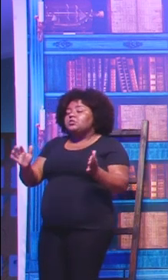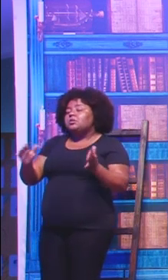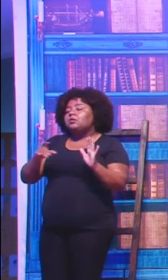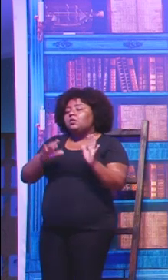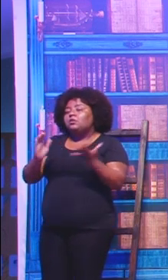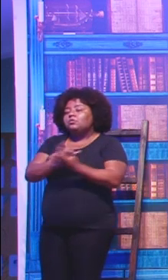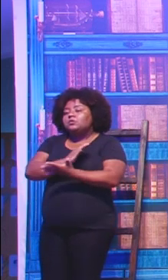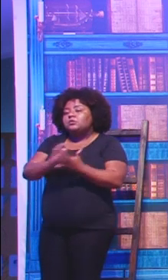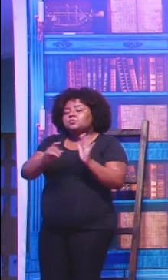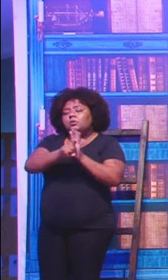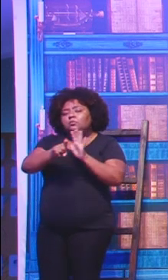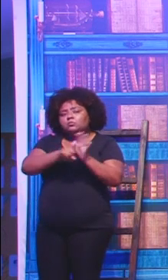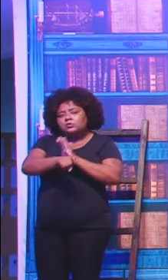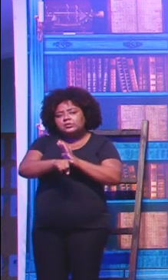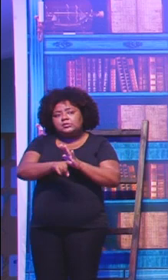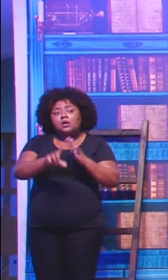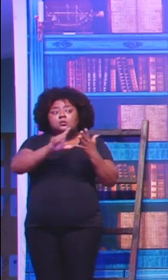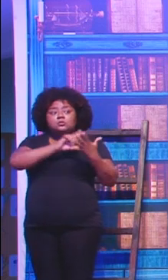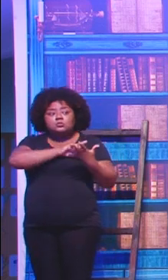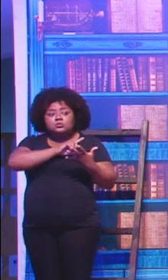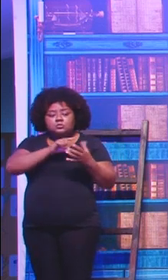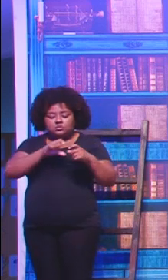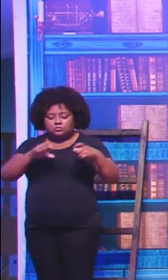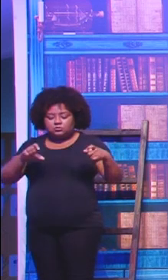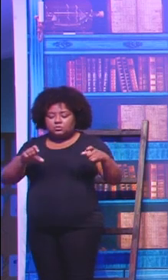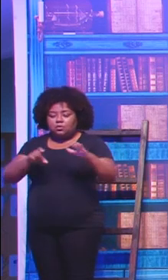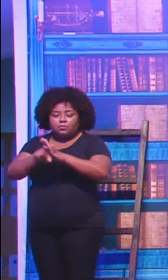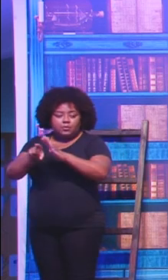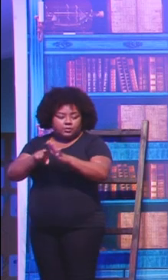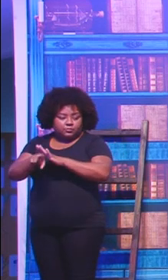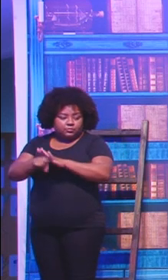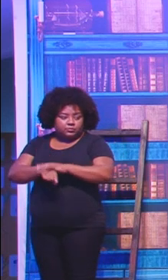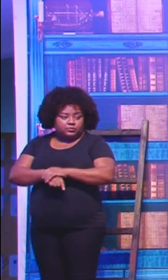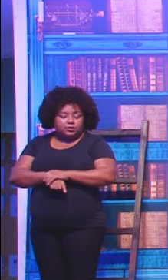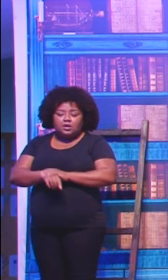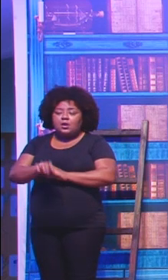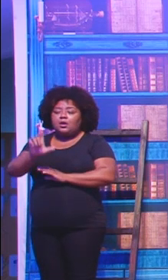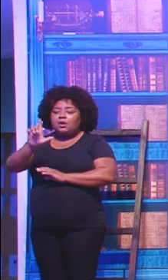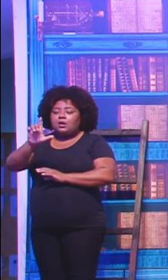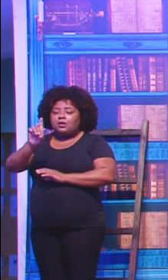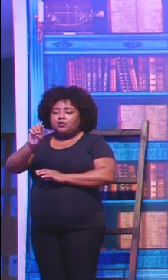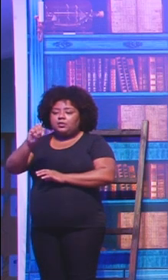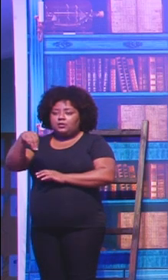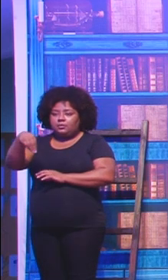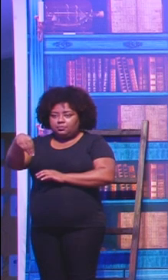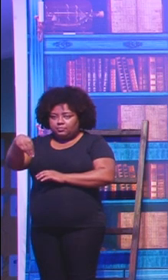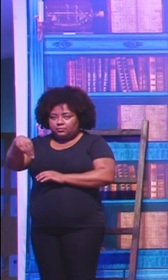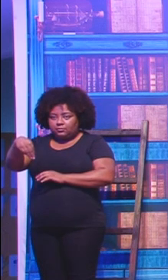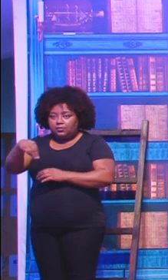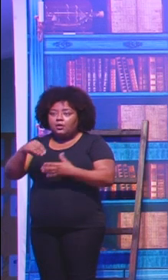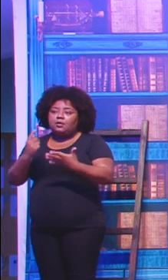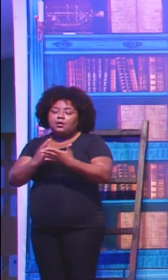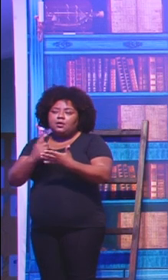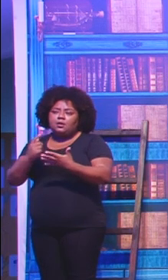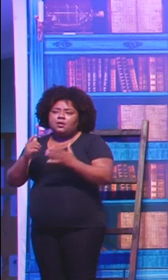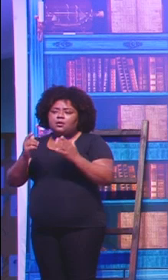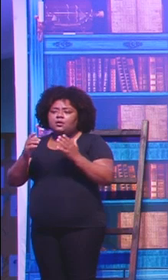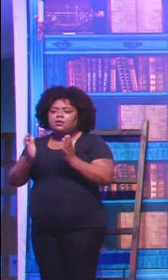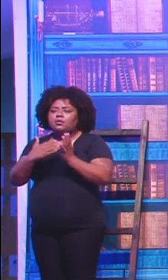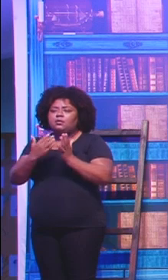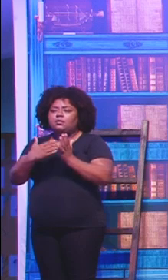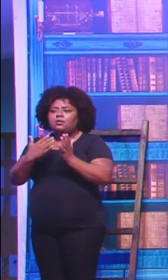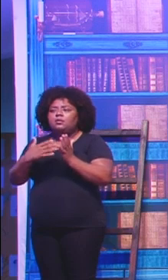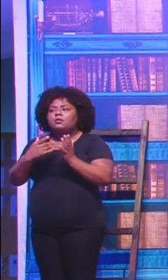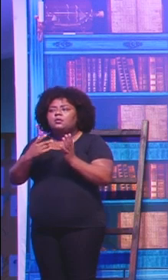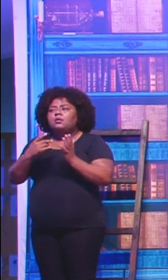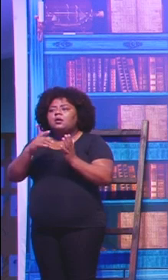perguntas. Antes de passar para as perguntas, a LDM, a livraria LDM, tem feito sorteios dos autores das mesas